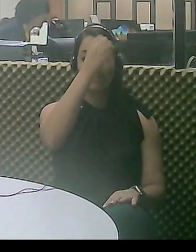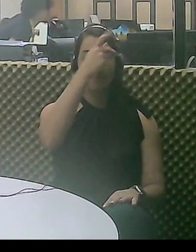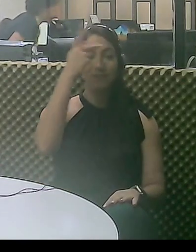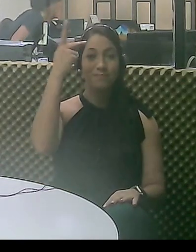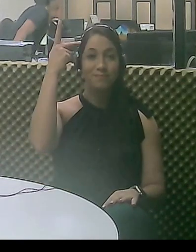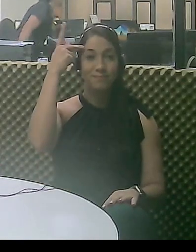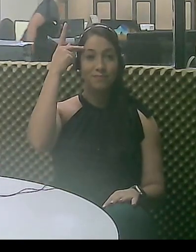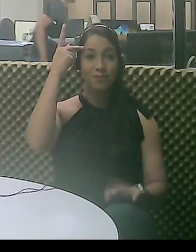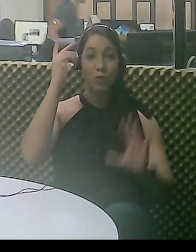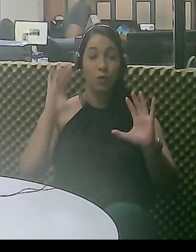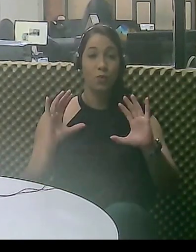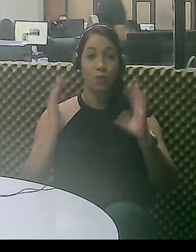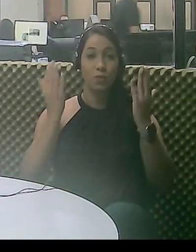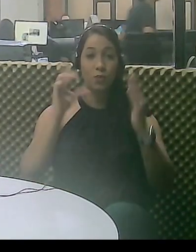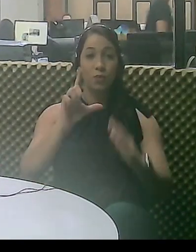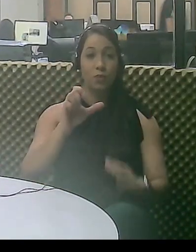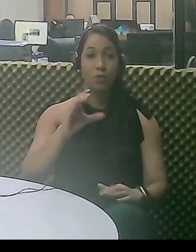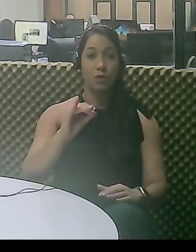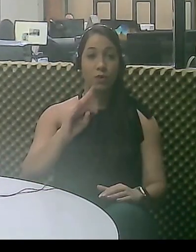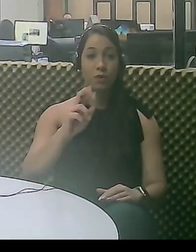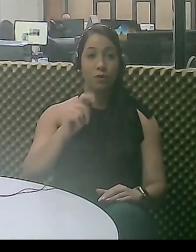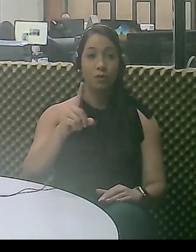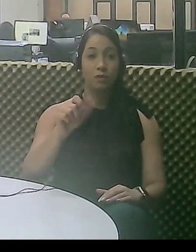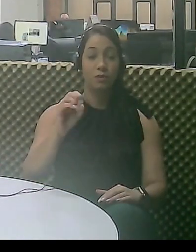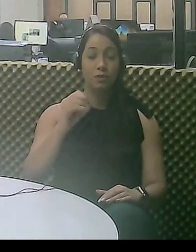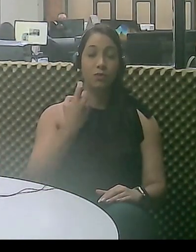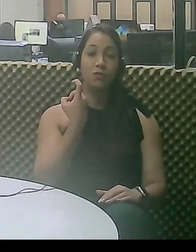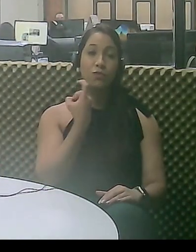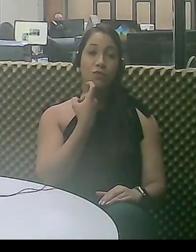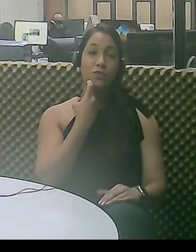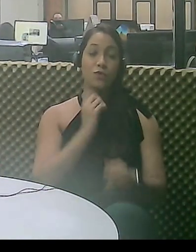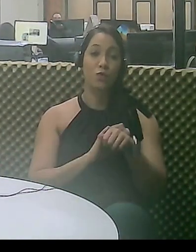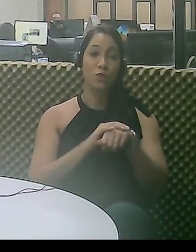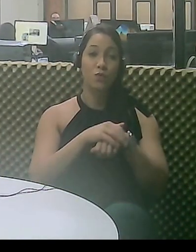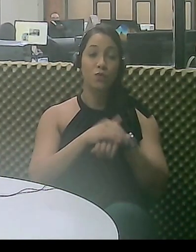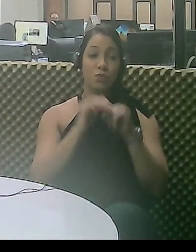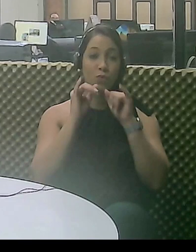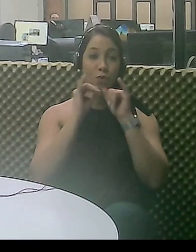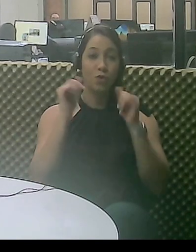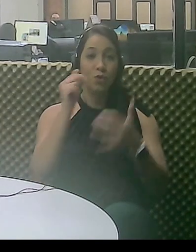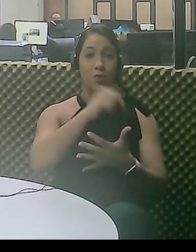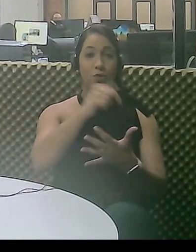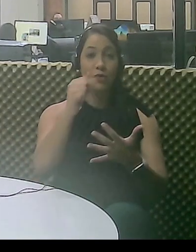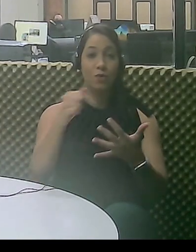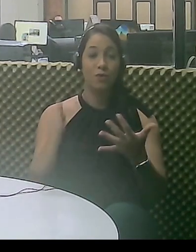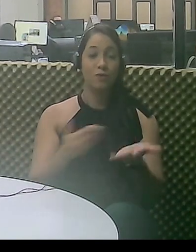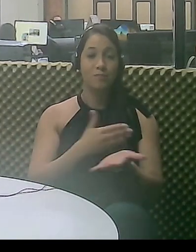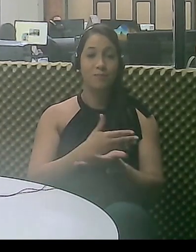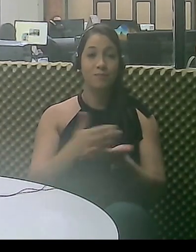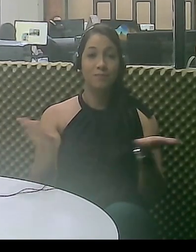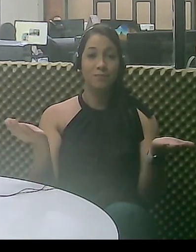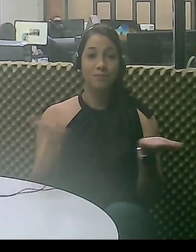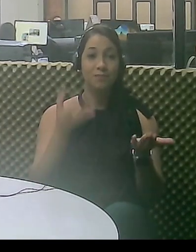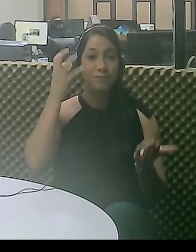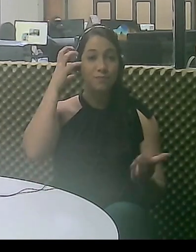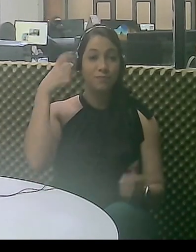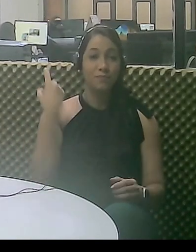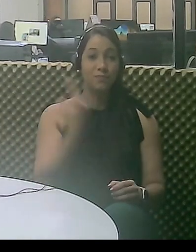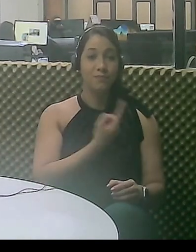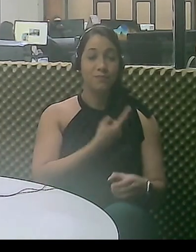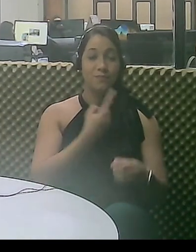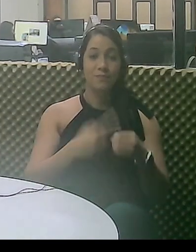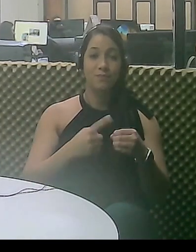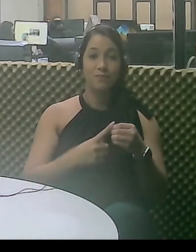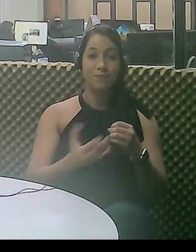Prefeitura oferece show de Leci Brandão na noite desta sexta-feira. Essas e outras notícias a partir de agora na Rádio